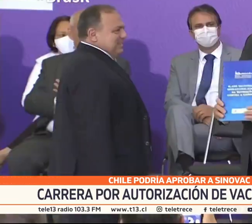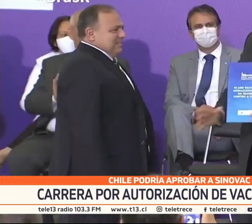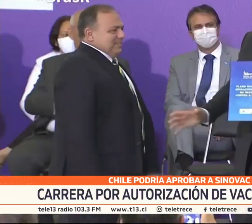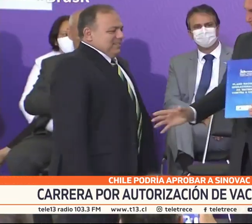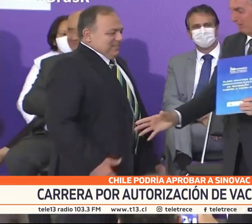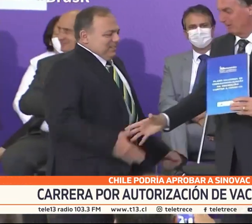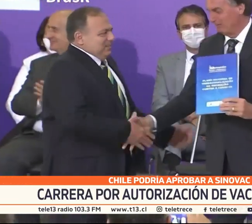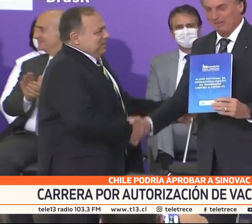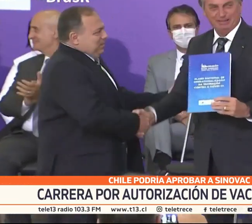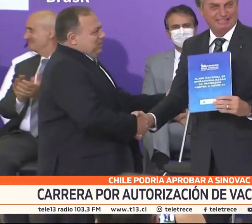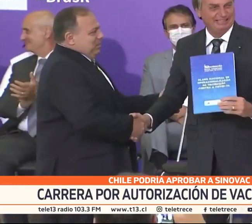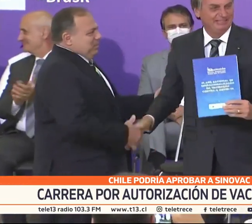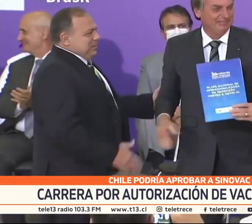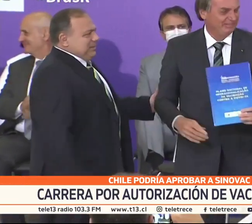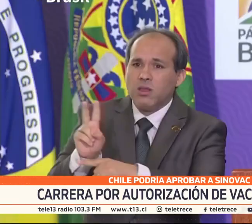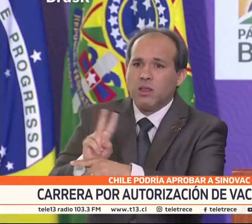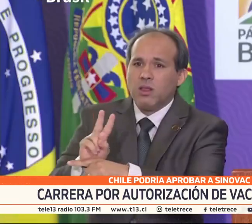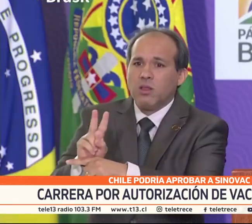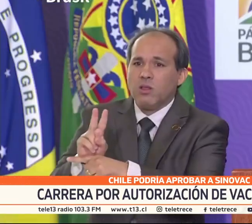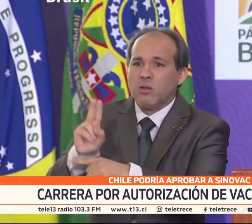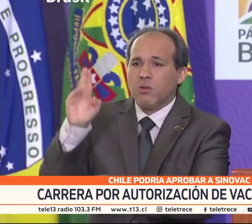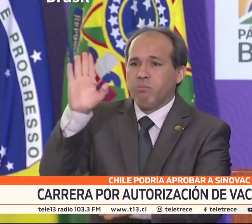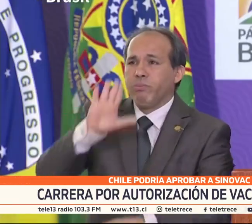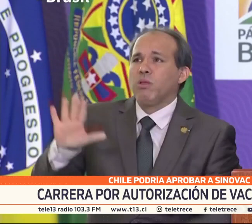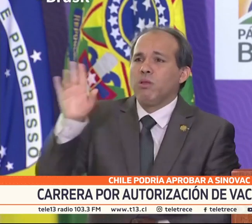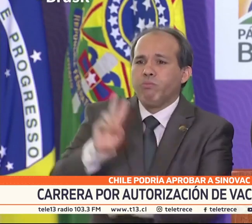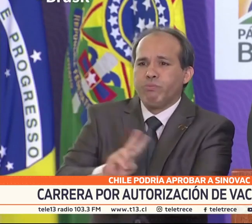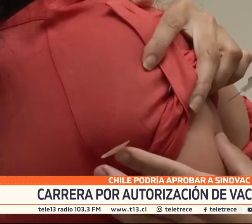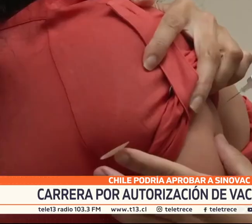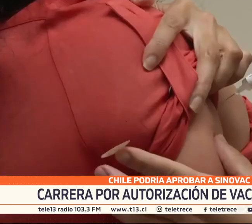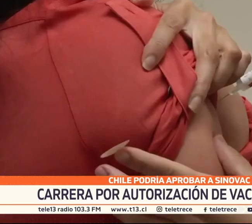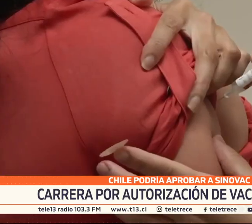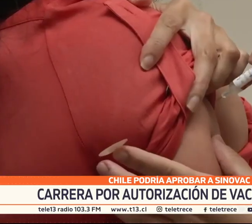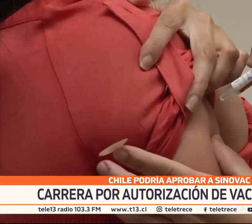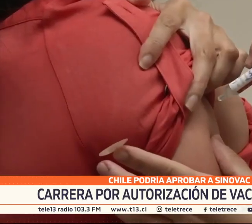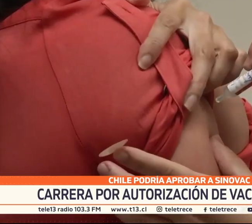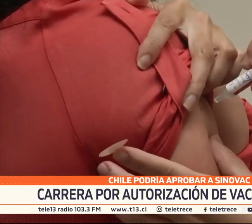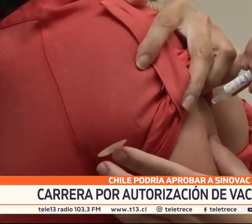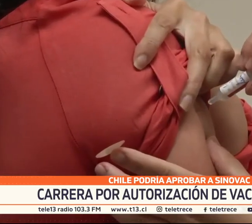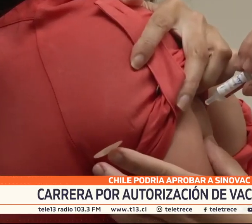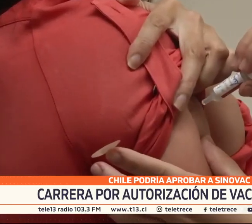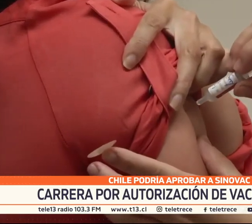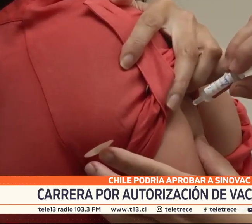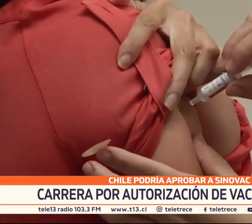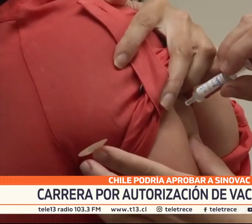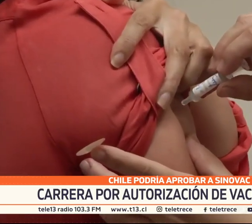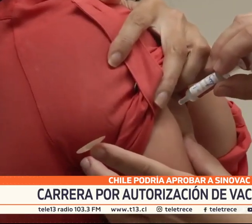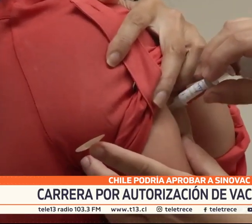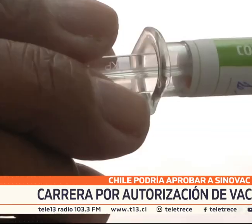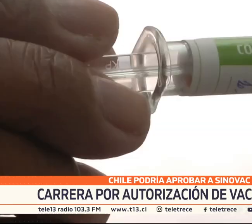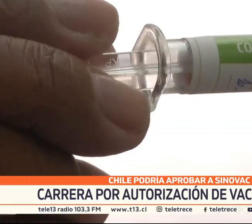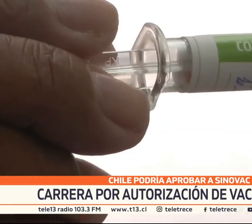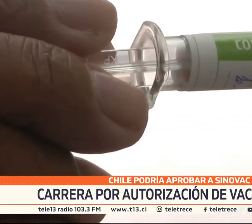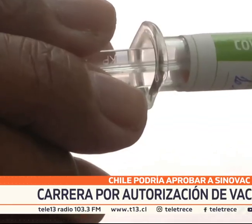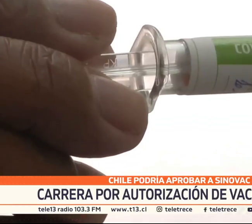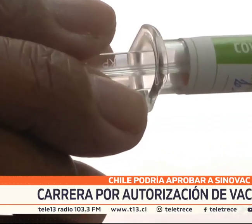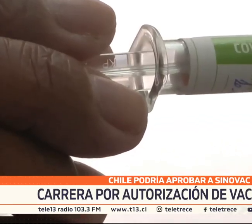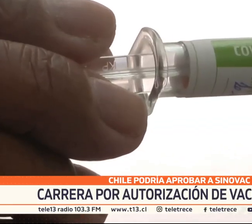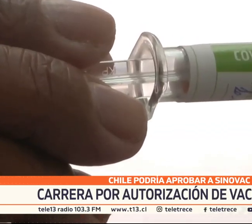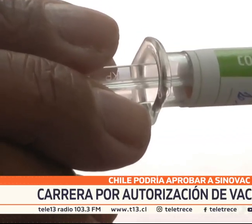y cuando la mayoría de las autoridades en todo el mundo intentan promover el uso de la vacuna ofreciéndose incluso para